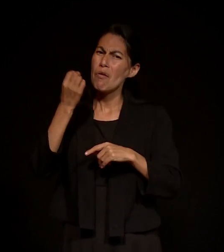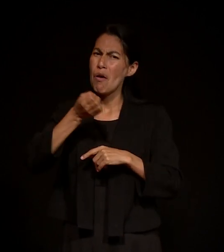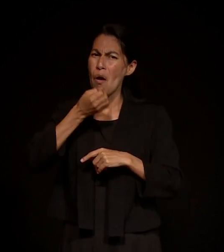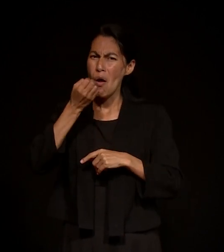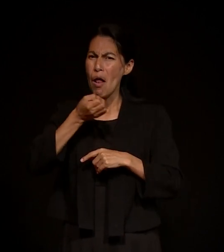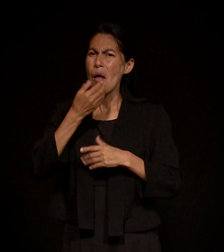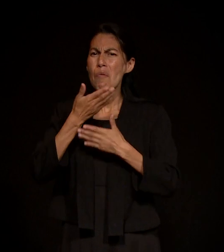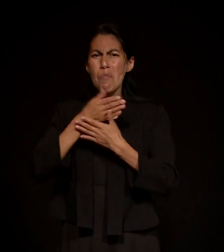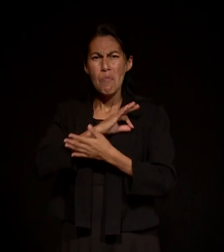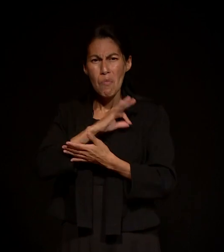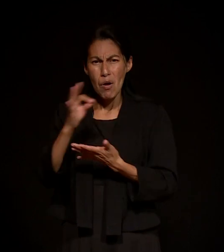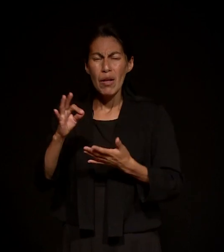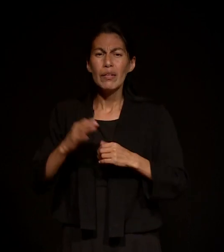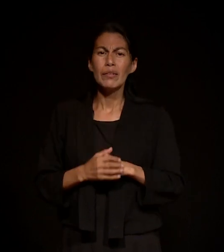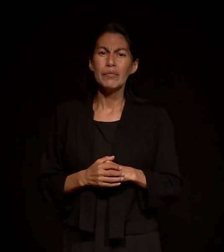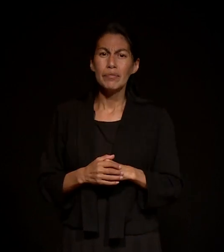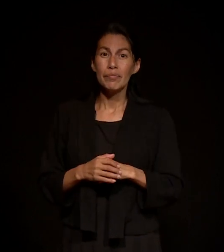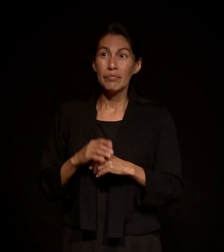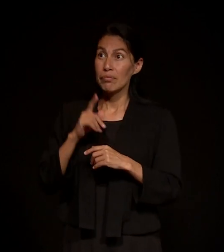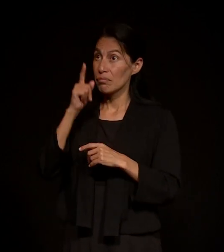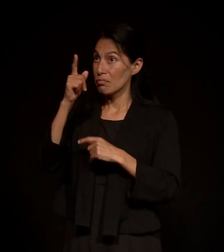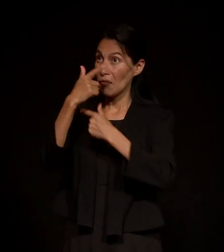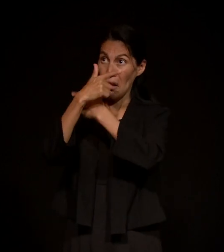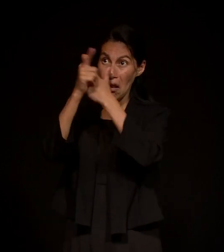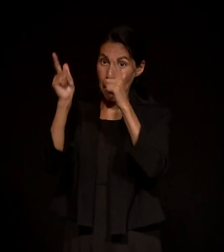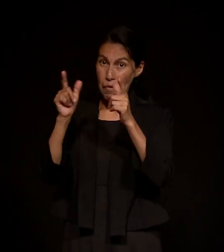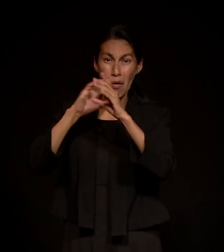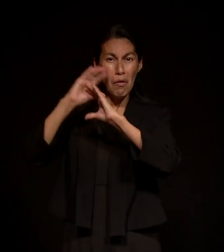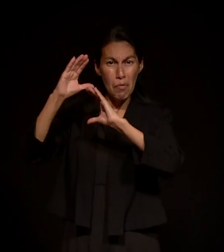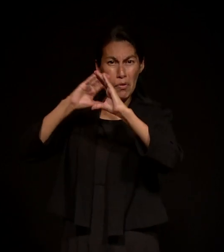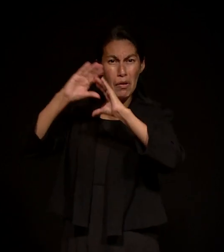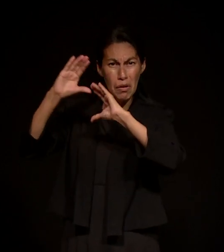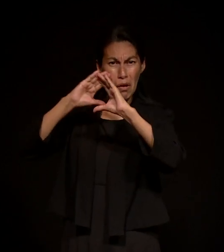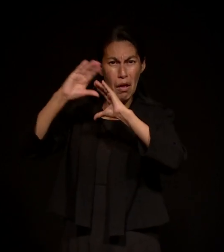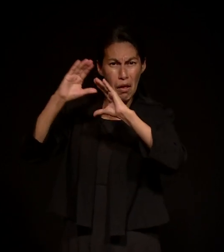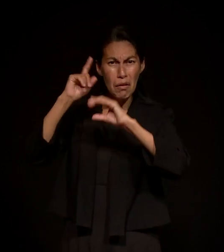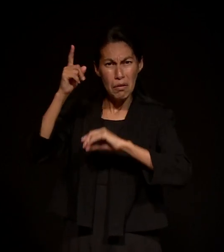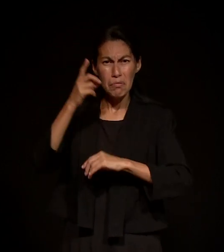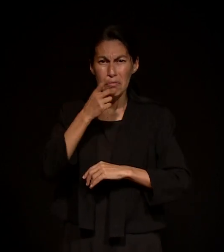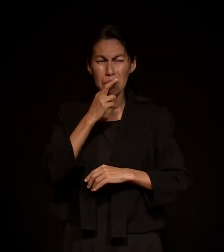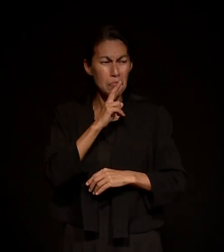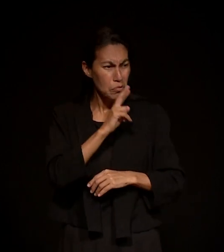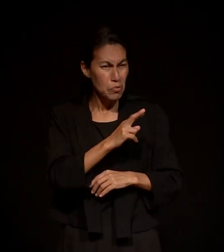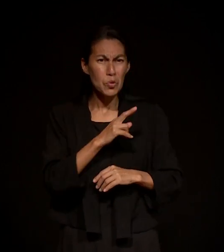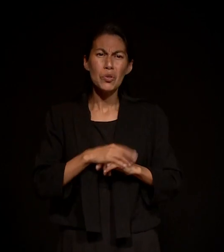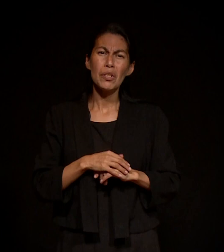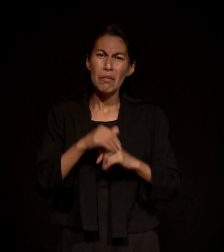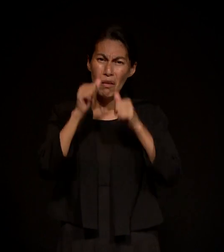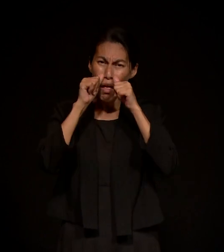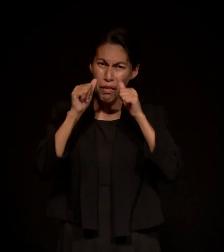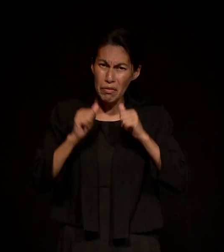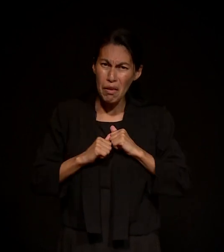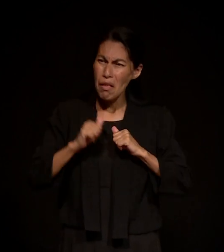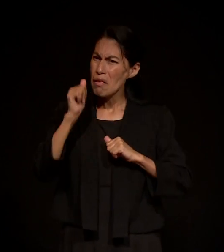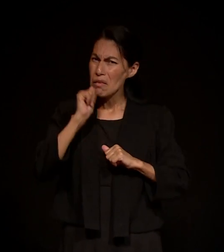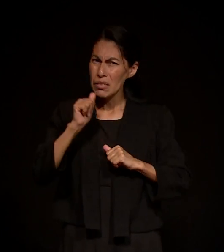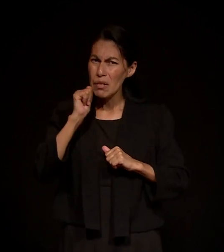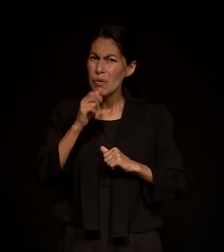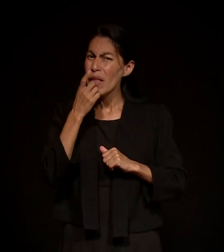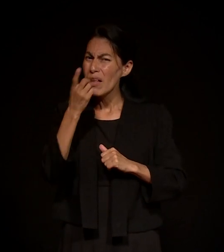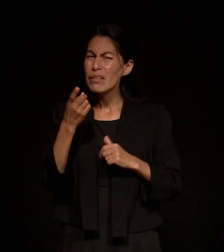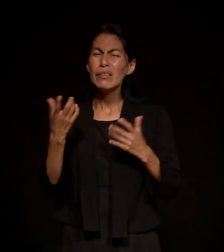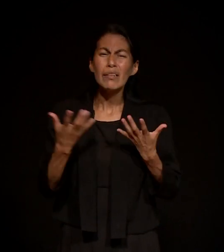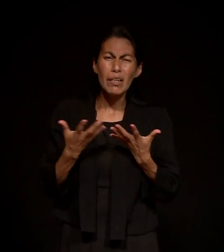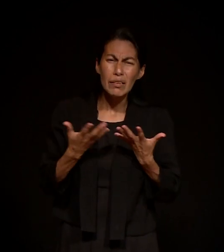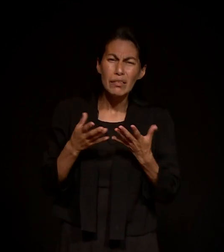problema. Hay acceso ilimitado al cielo. Y él te contesta al Señor y te dice por